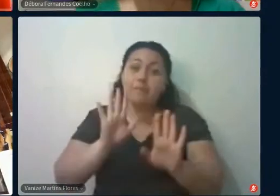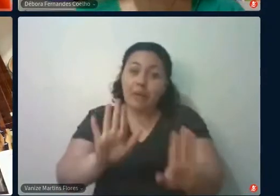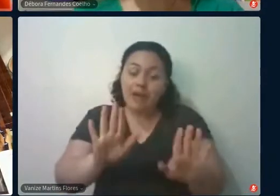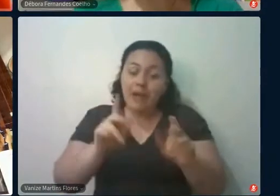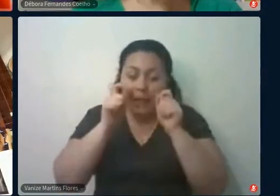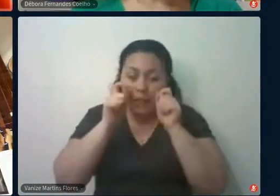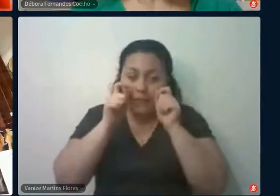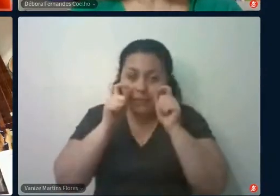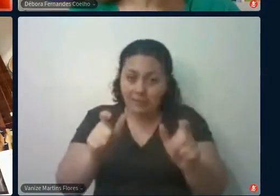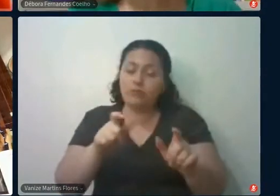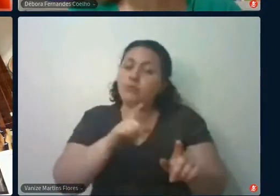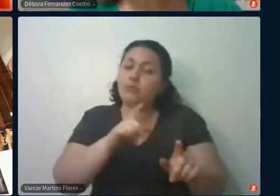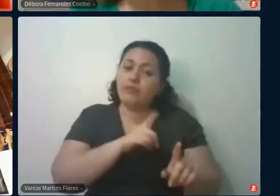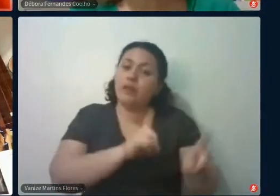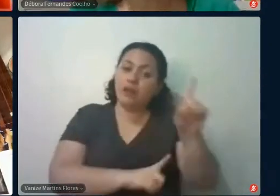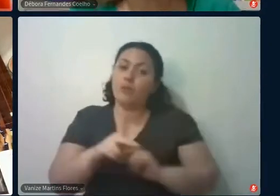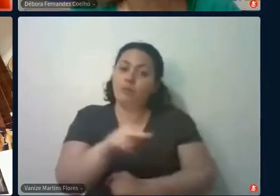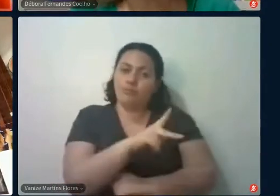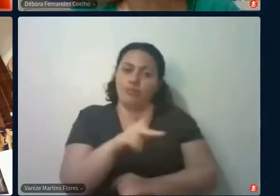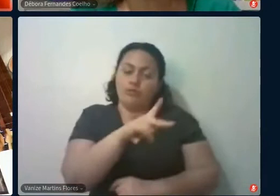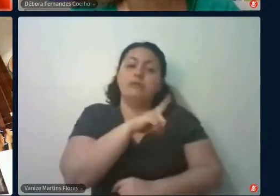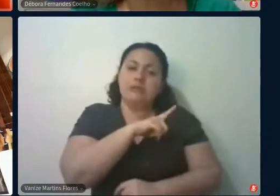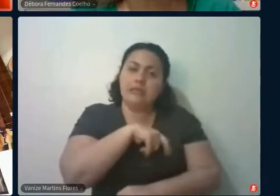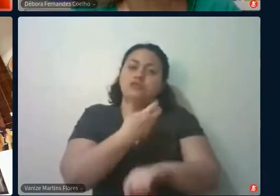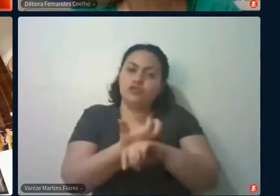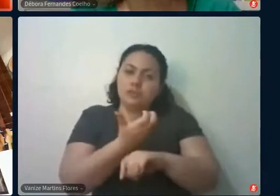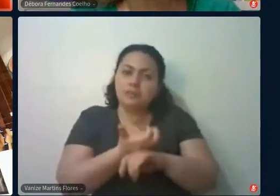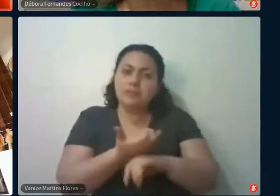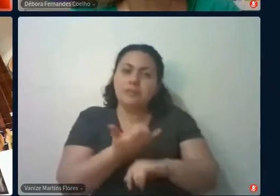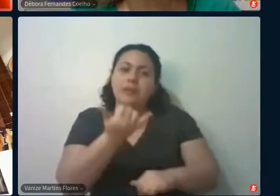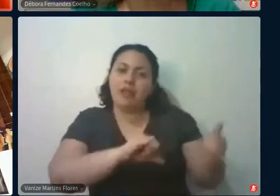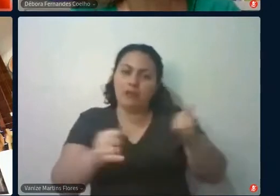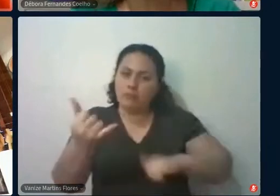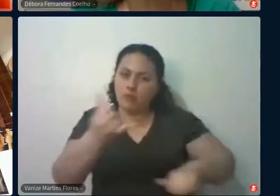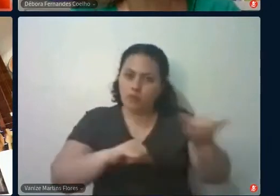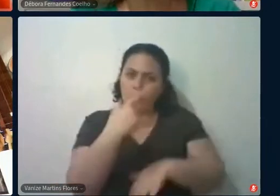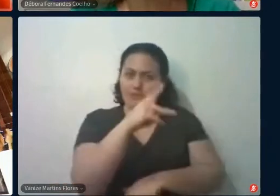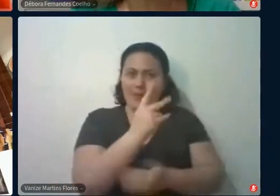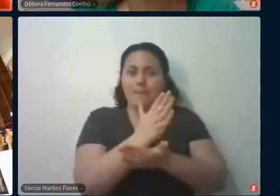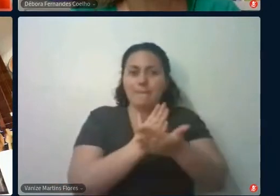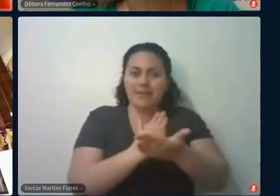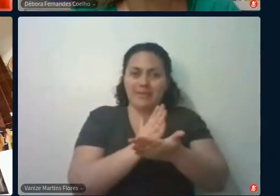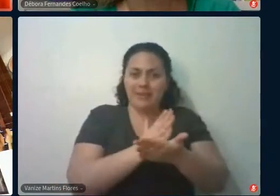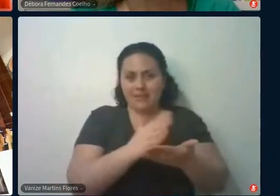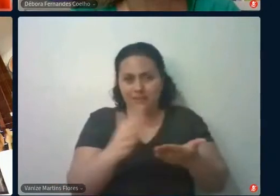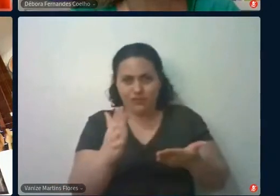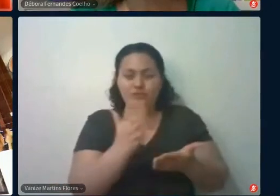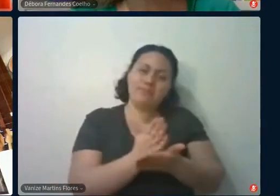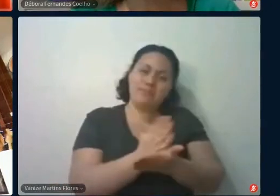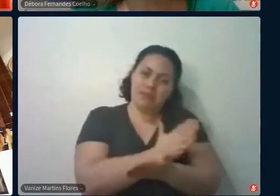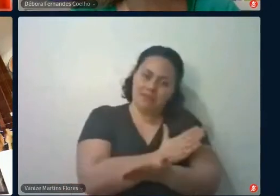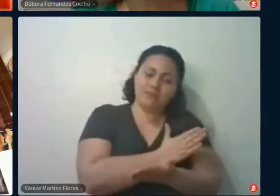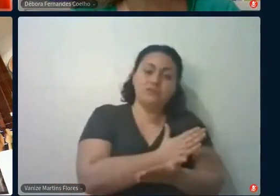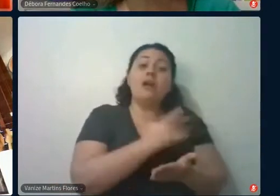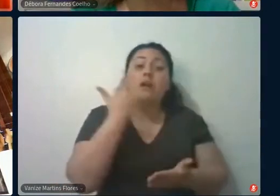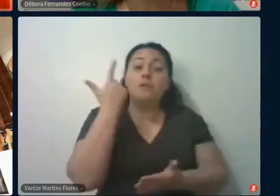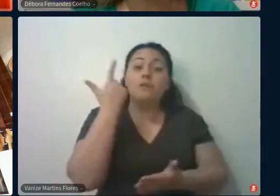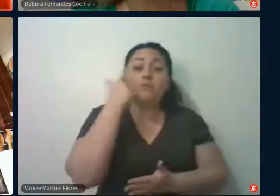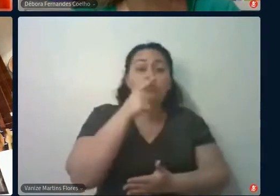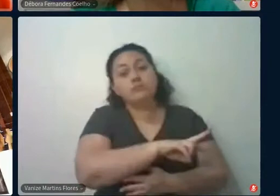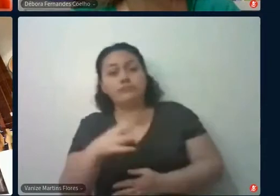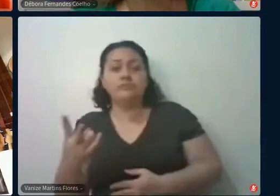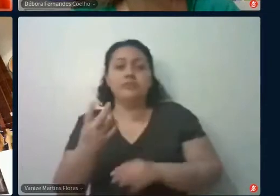tem professores que têm disciplinas que eram em laboratório, parte delas, e estão conseguindo transpor para o EAD